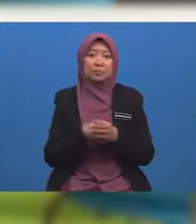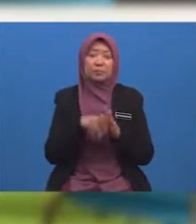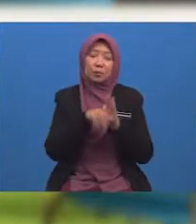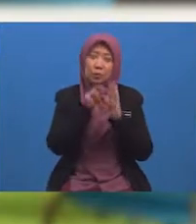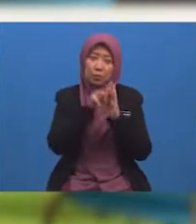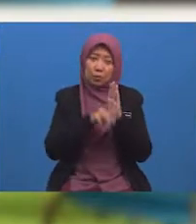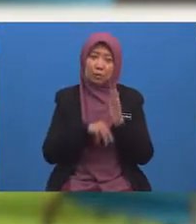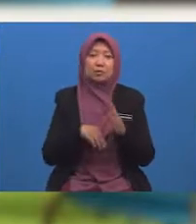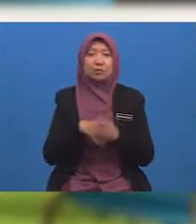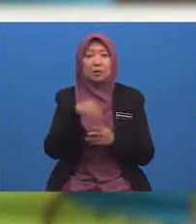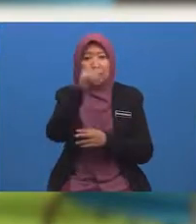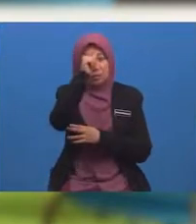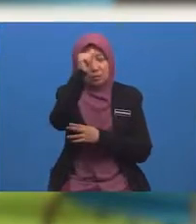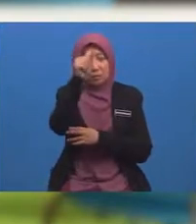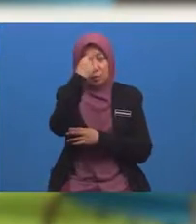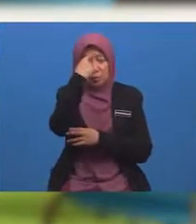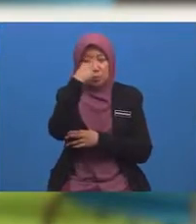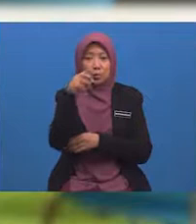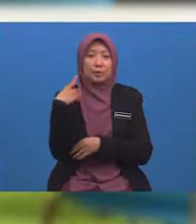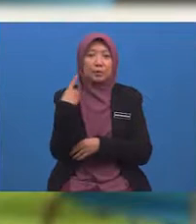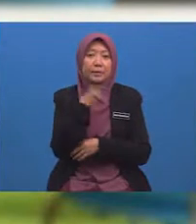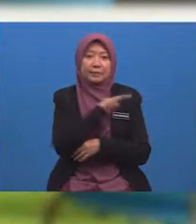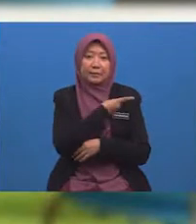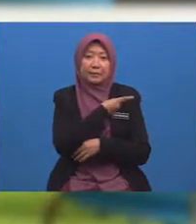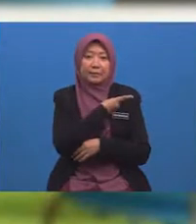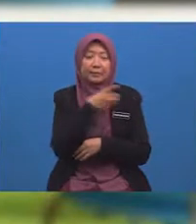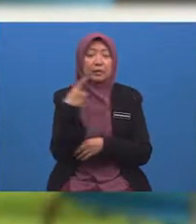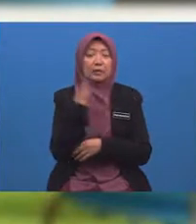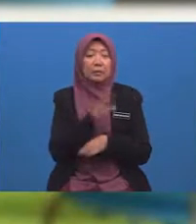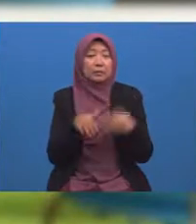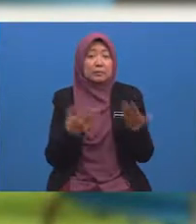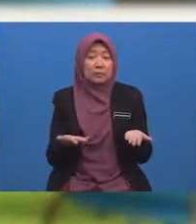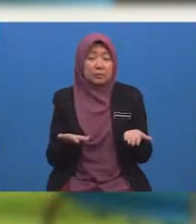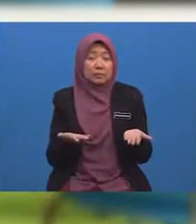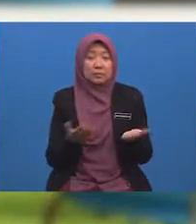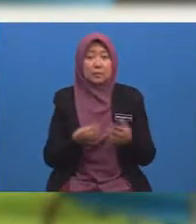Allah kepada kita. Adakah kita juga begitu?